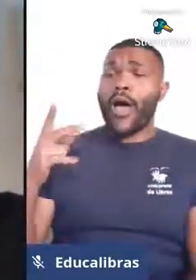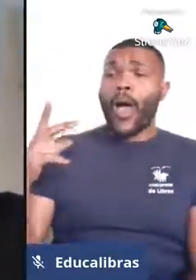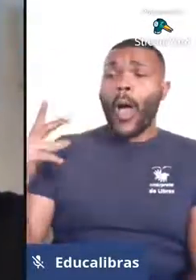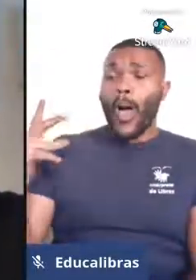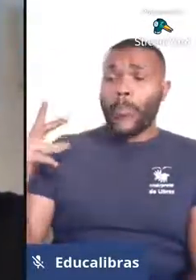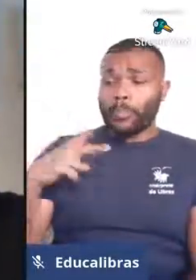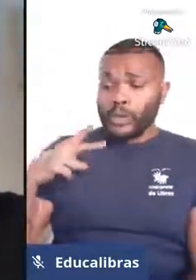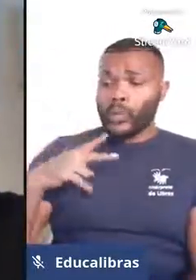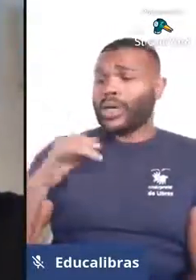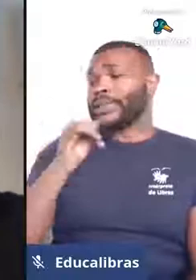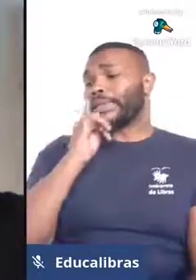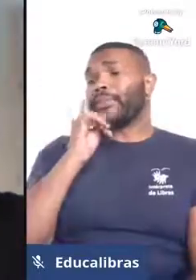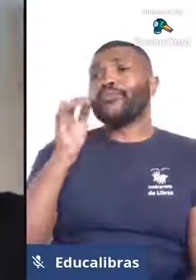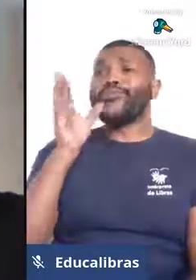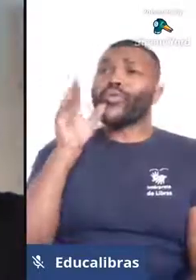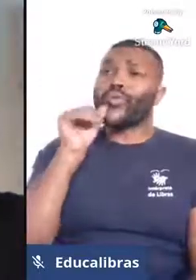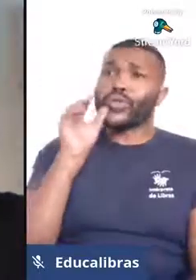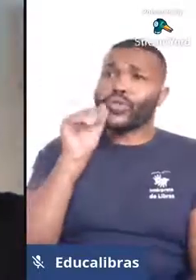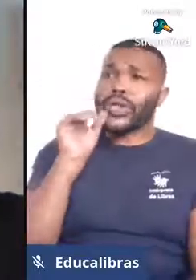como dos